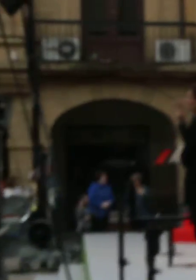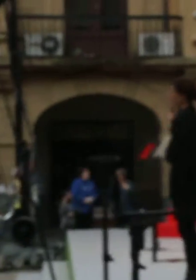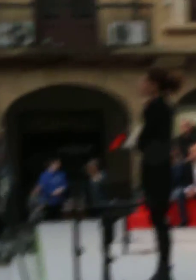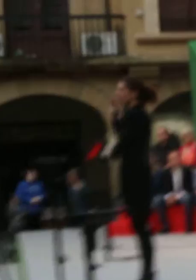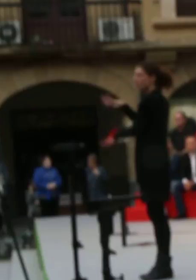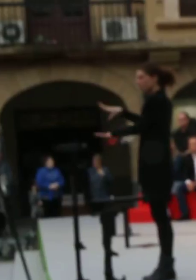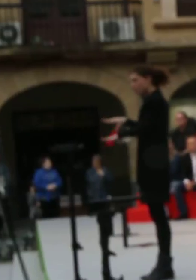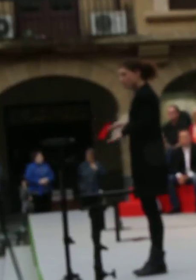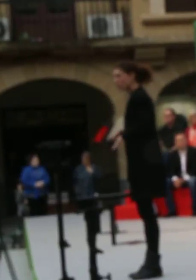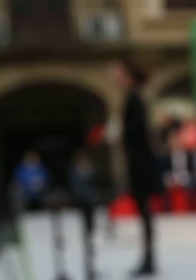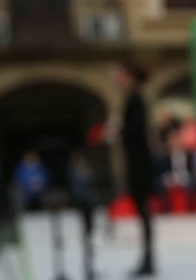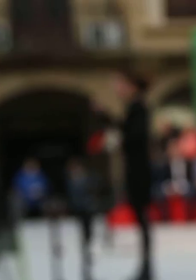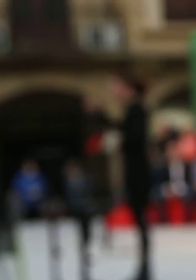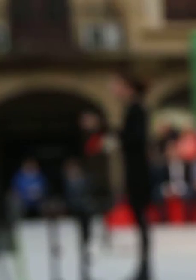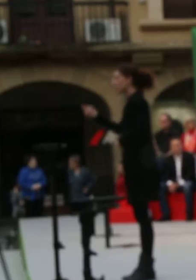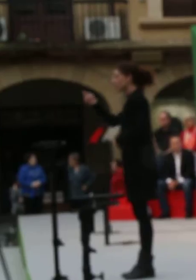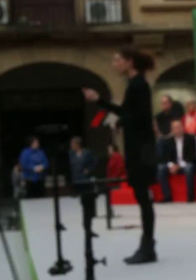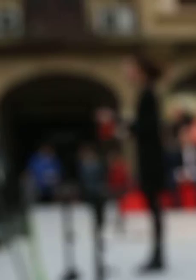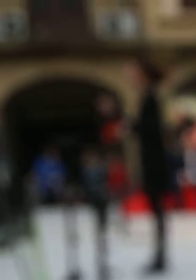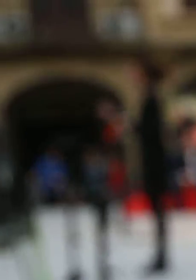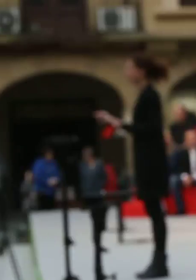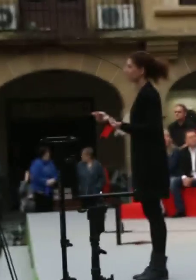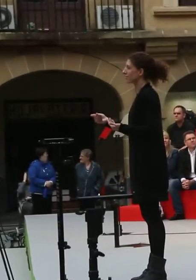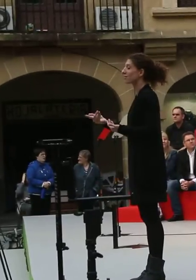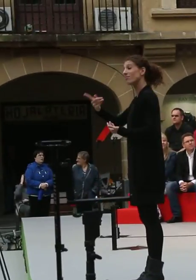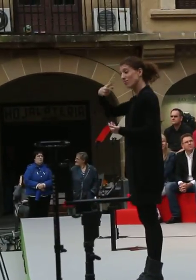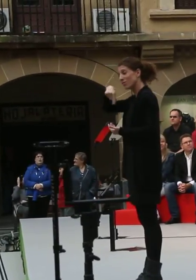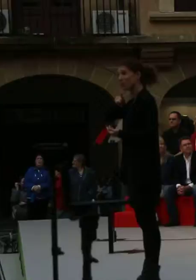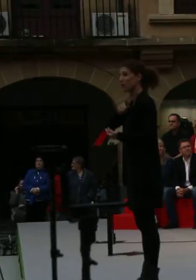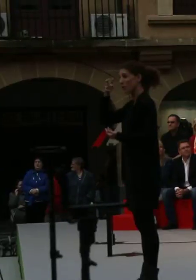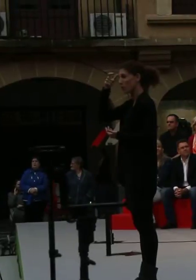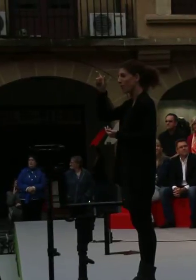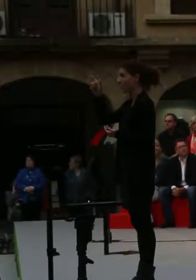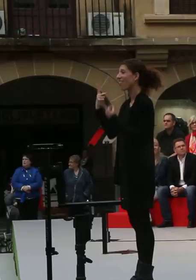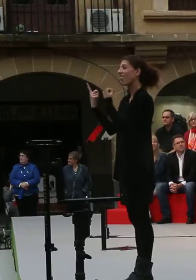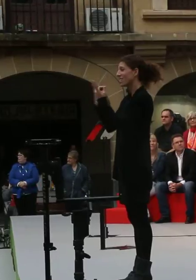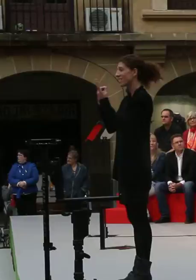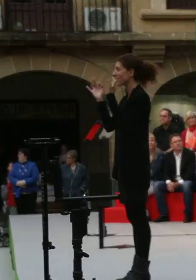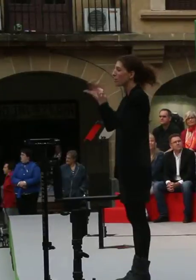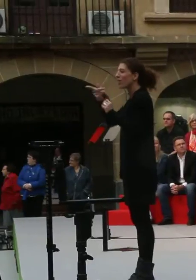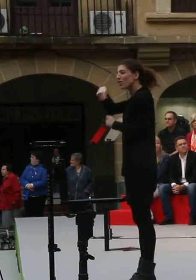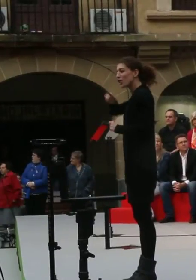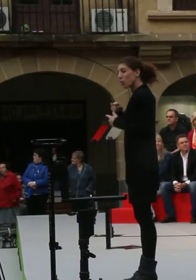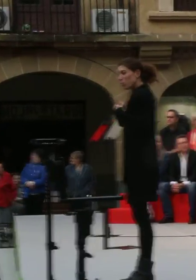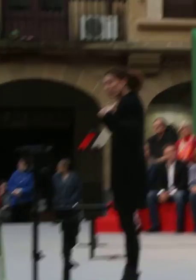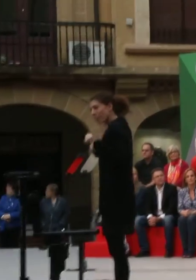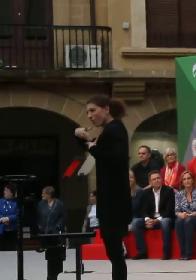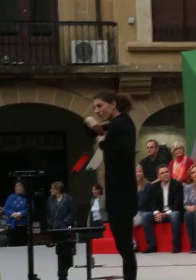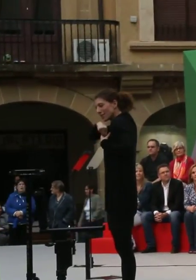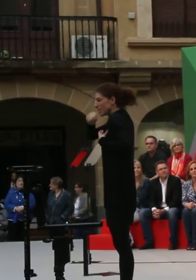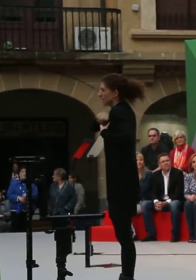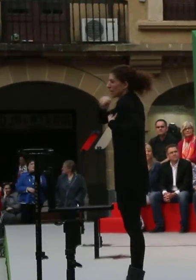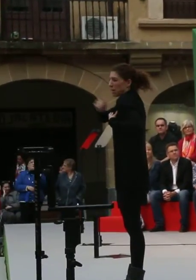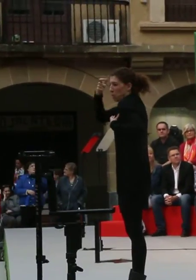pertsonak. Gure herriak buruan eta bihotzean dara mate. Arro nago,